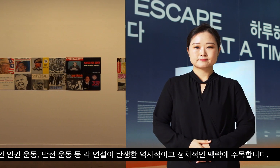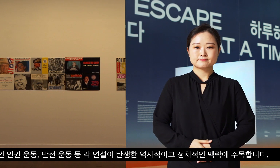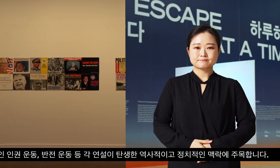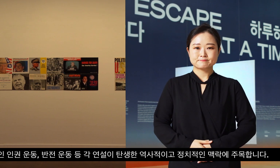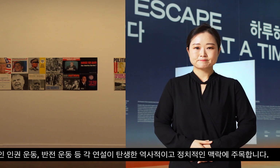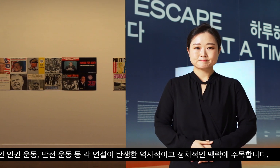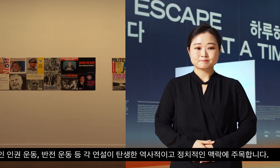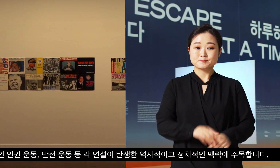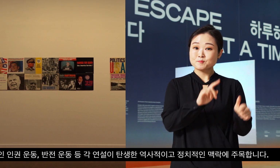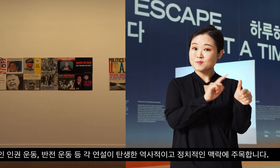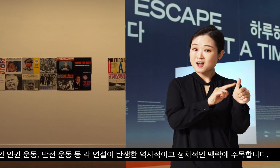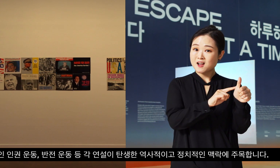작가는 68혁명,